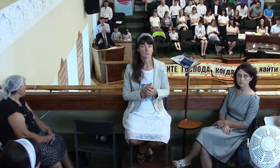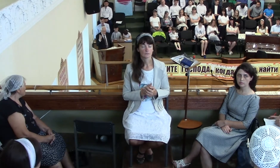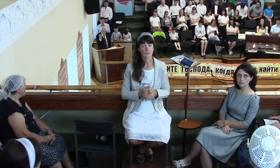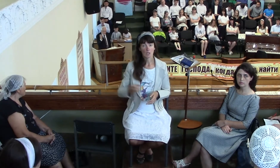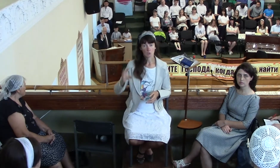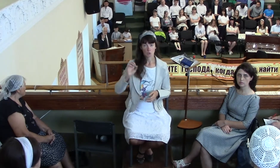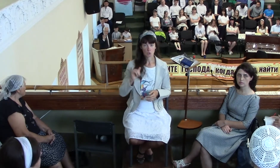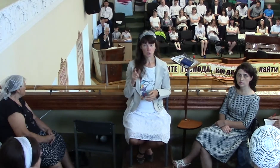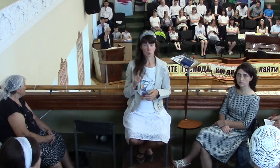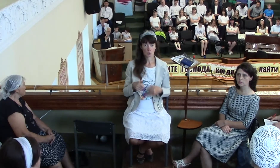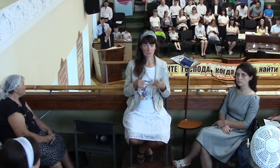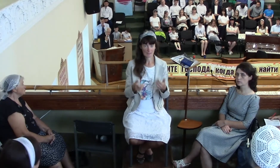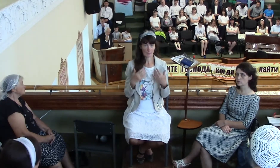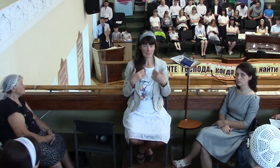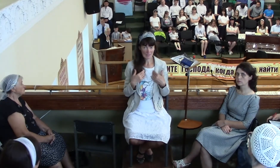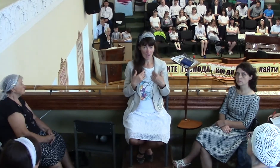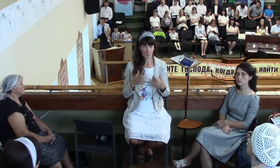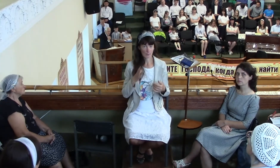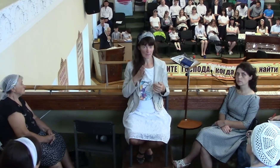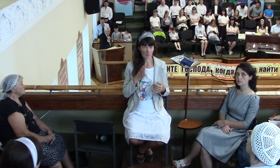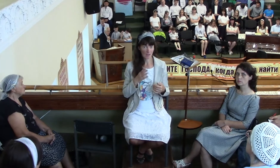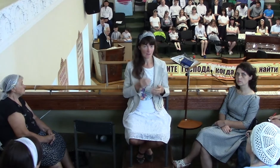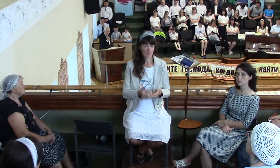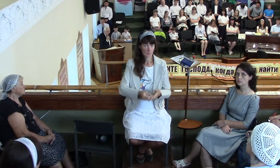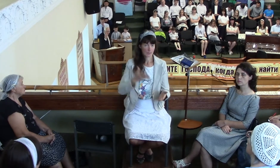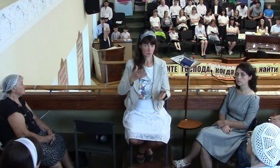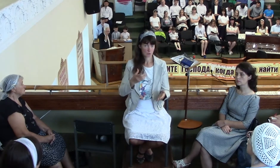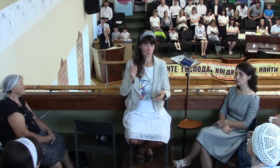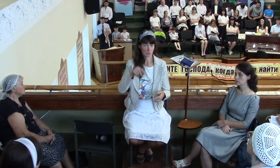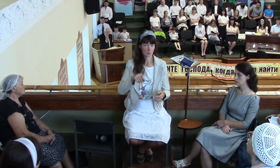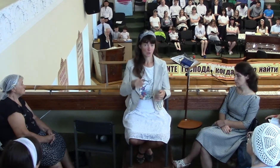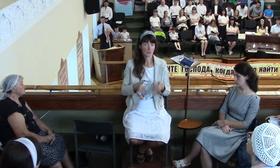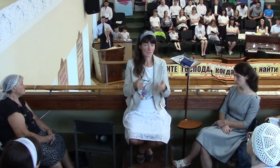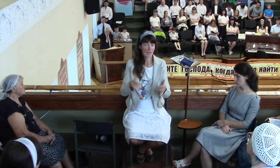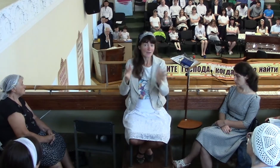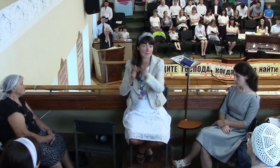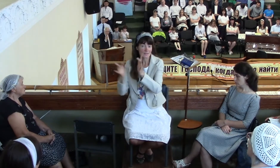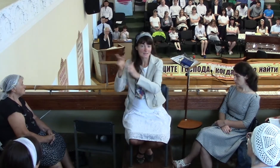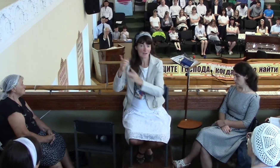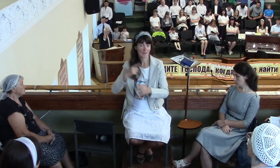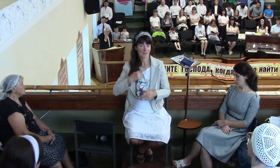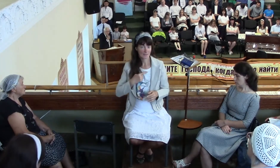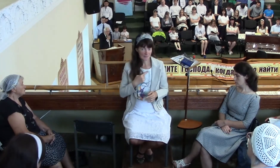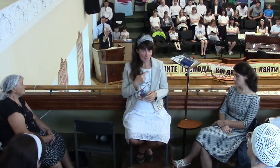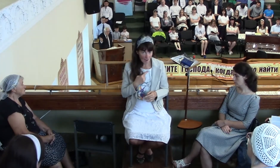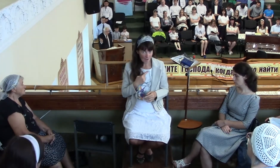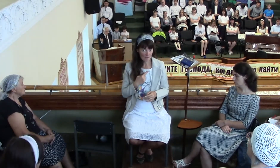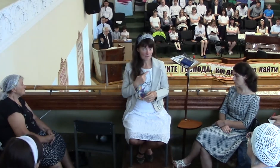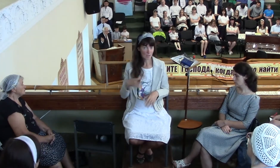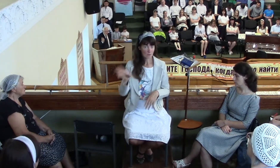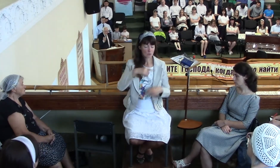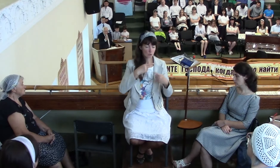Но что для меня было преимуществом, то ради Христа. Я люблю его. Ради Христа я почел